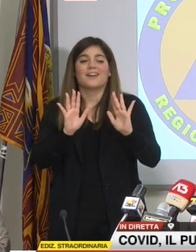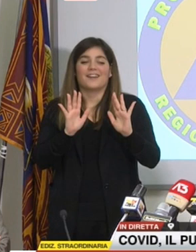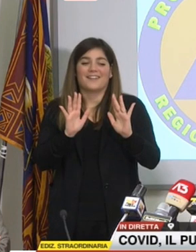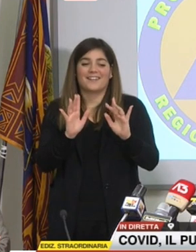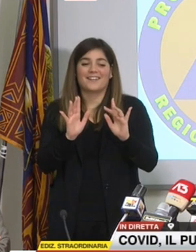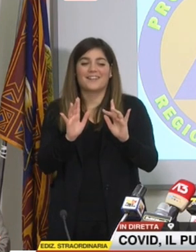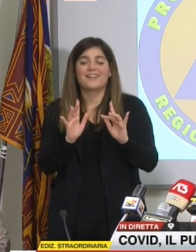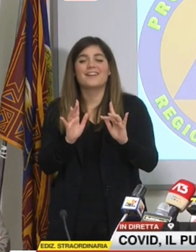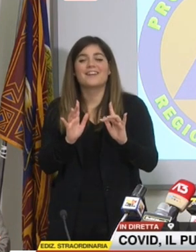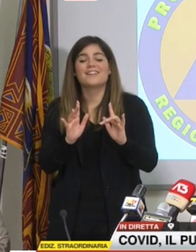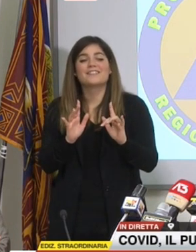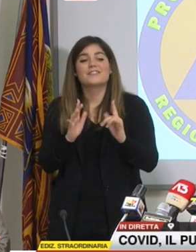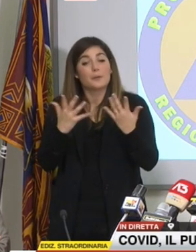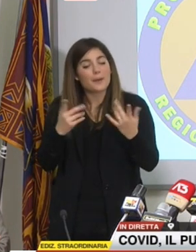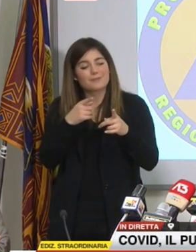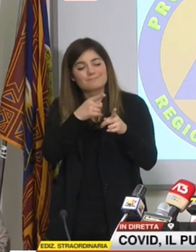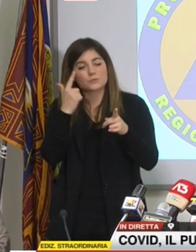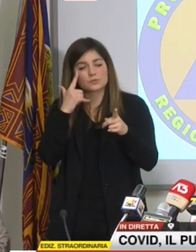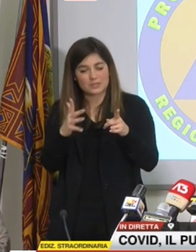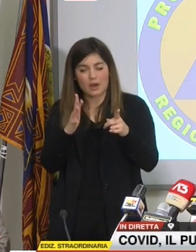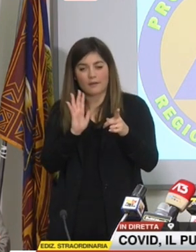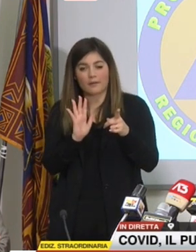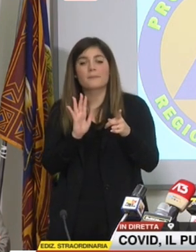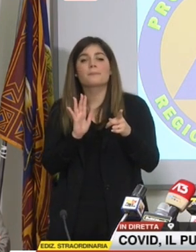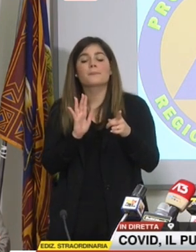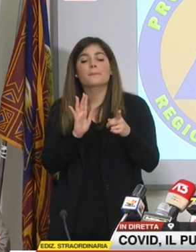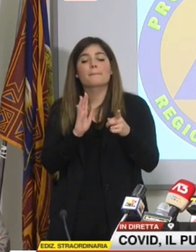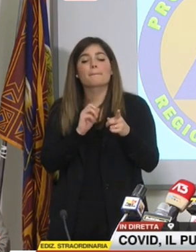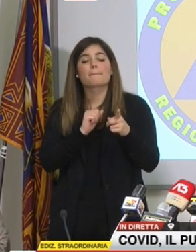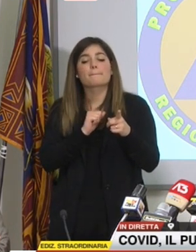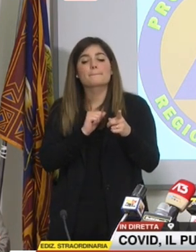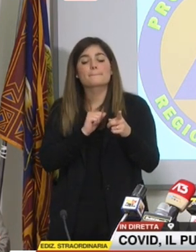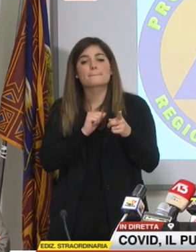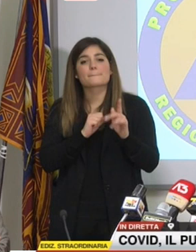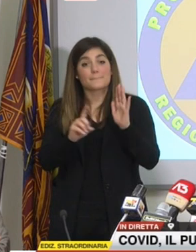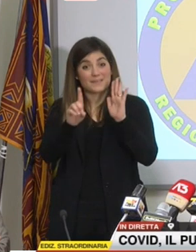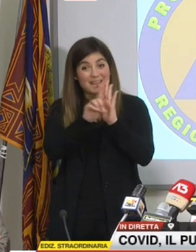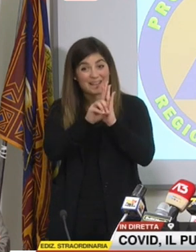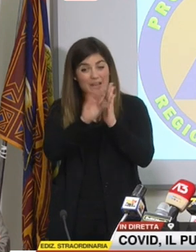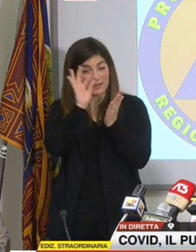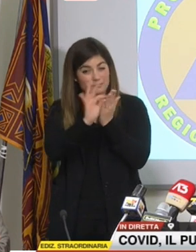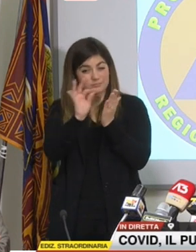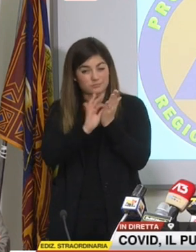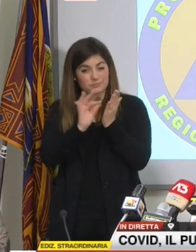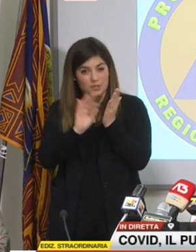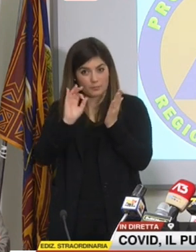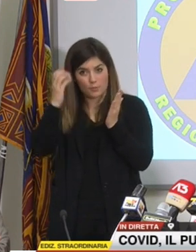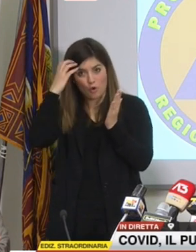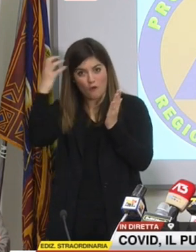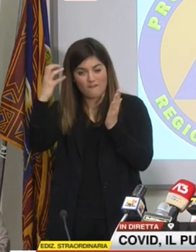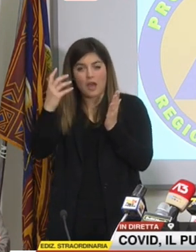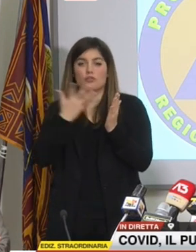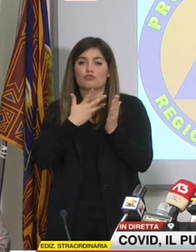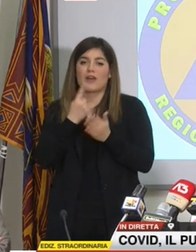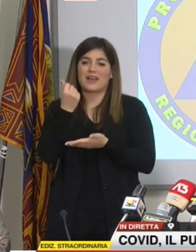punto della domanda, benissimo. Però lei sa meglio di me che ovviamente i decreti, per come sono stati scritti dal governo, il ristori